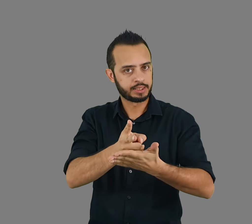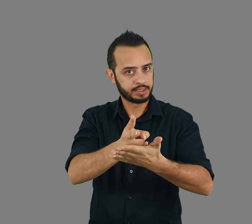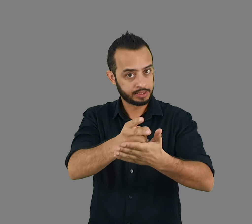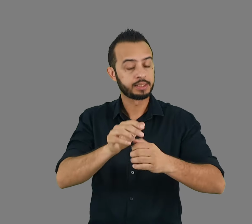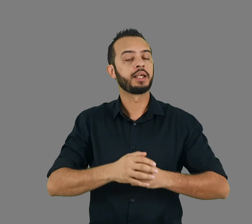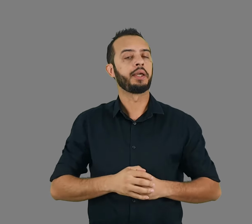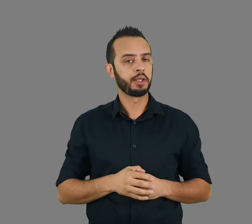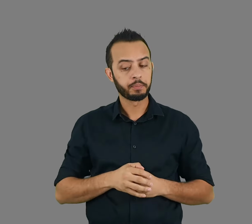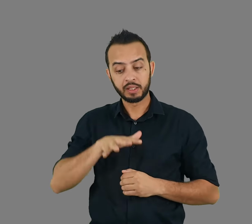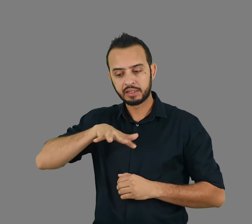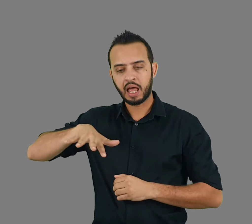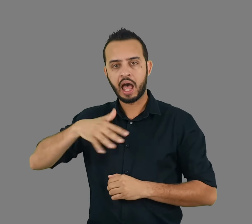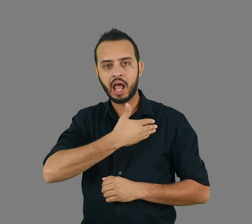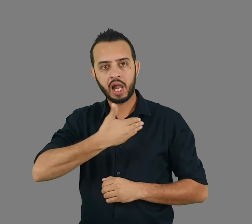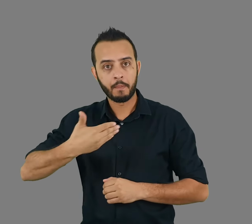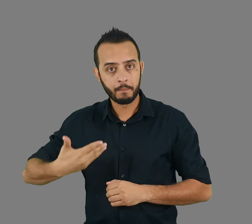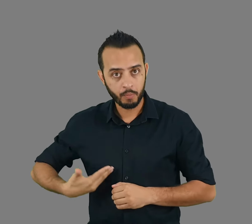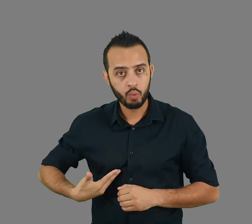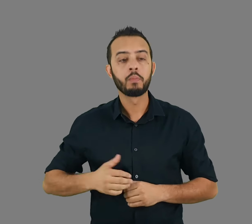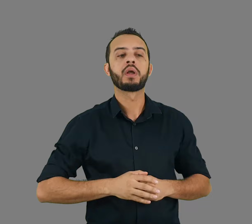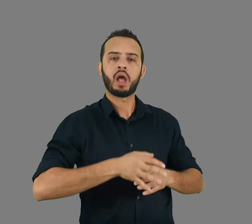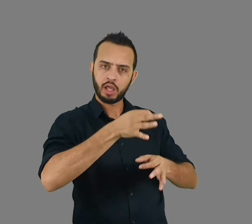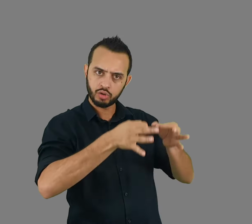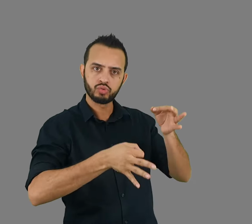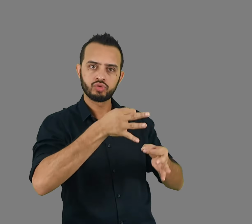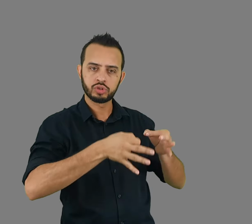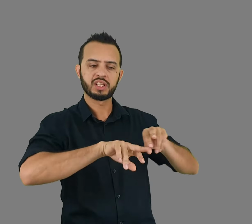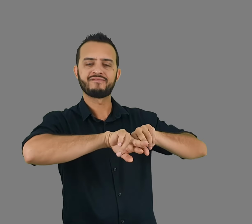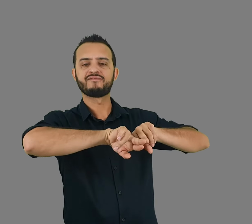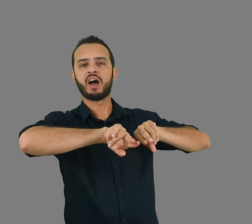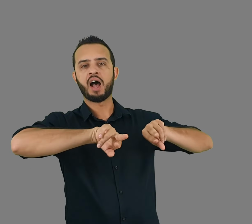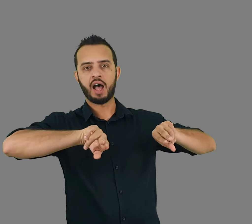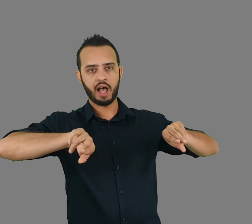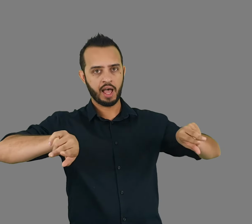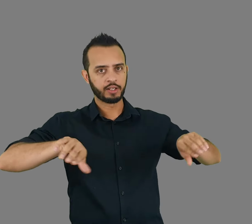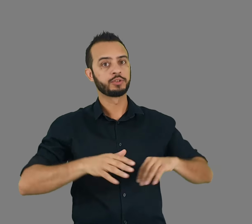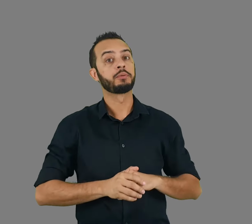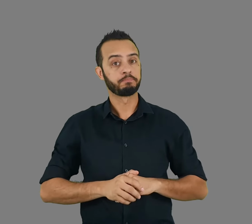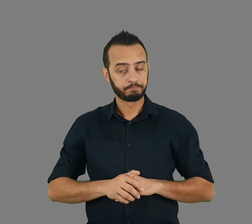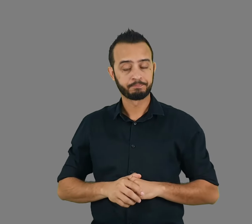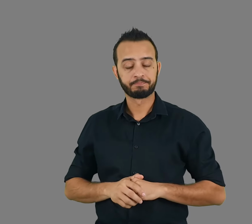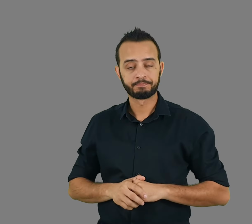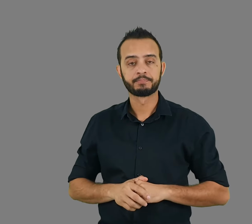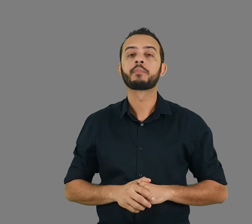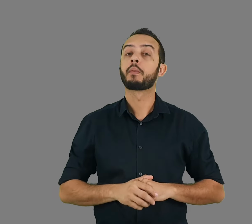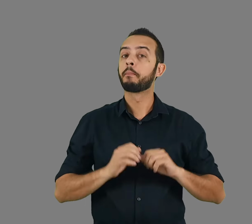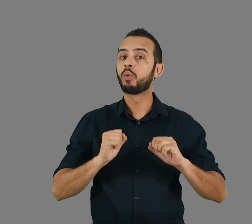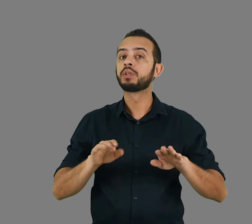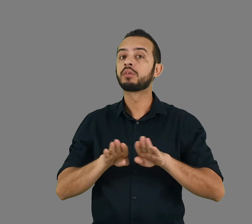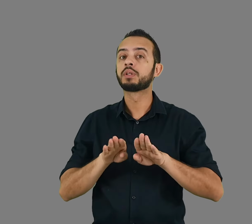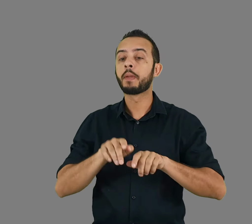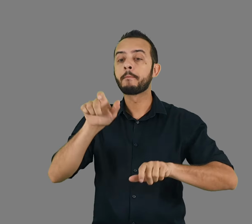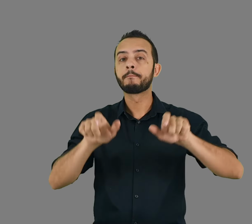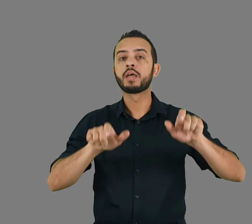órgãos públicos, judiciais e extrajudiciais, inclusive em juízo ou fora dele, podendo delegar poderes e